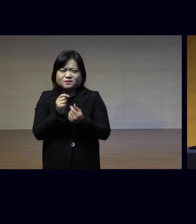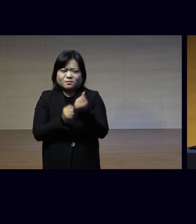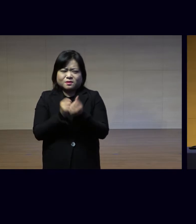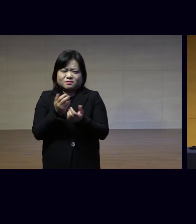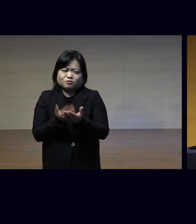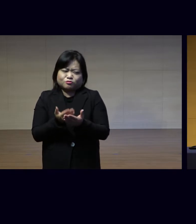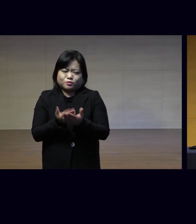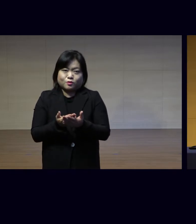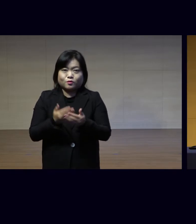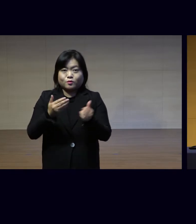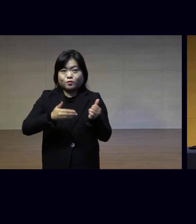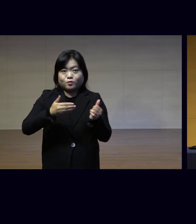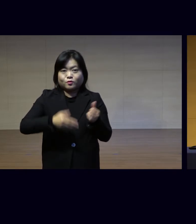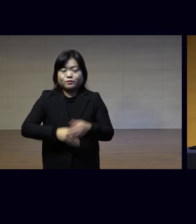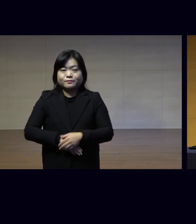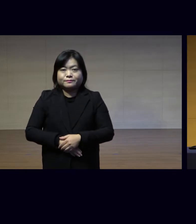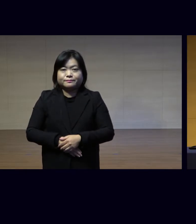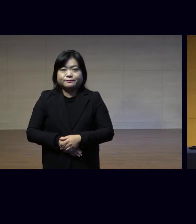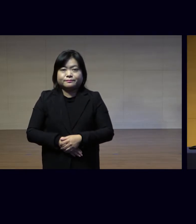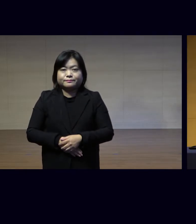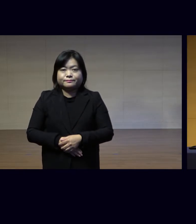좀 해주시죠.